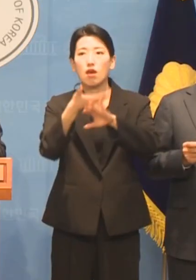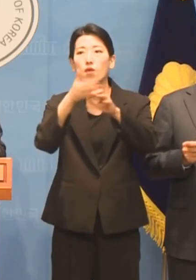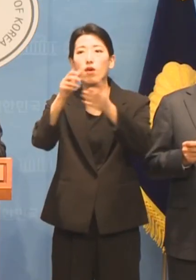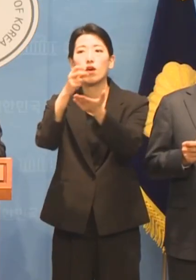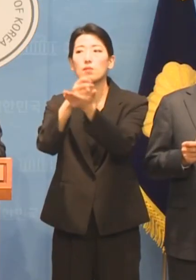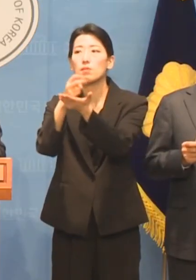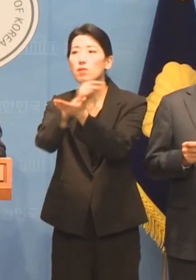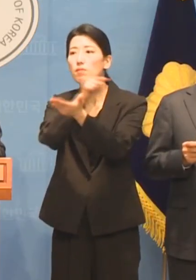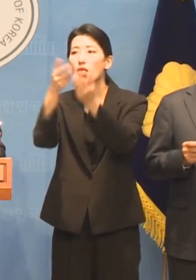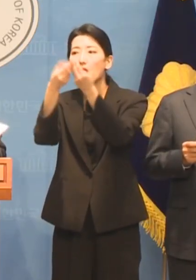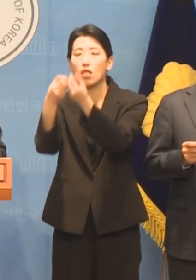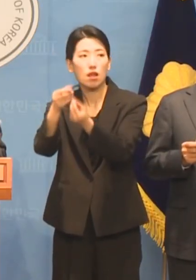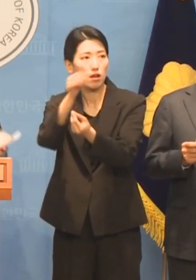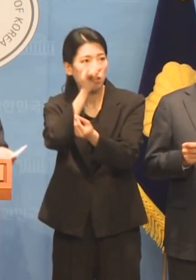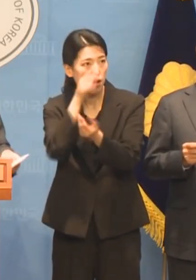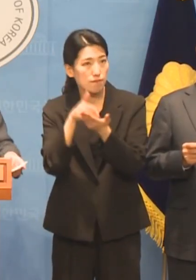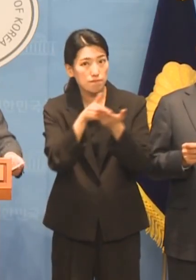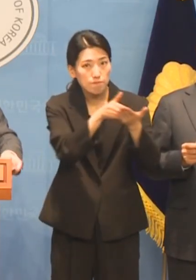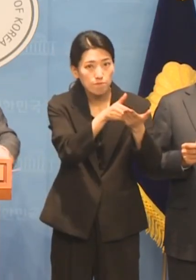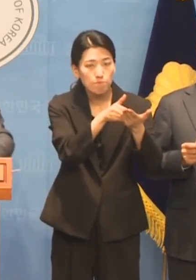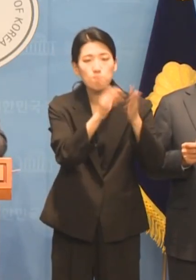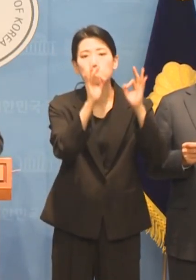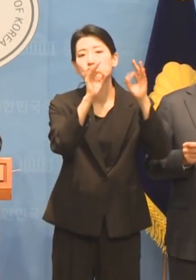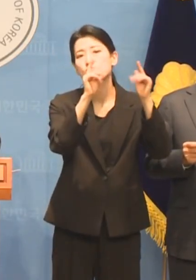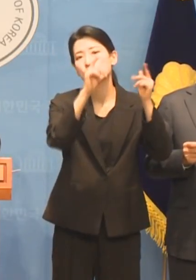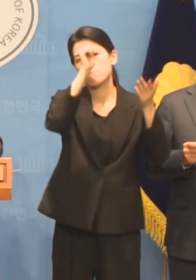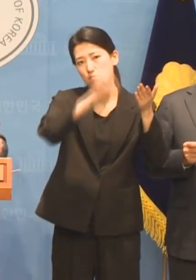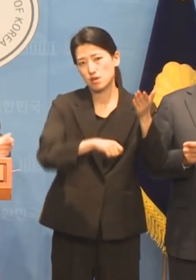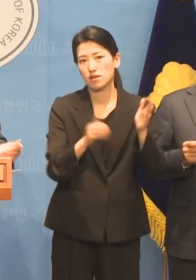이런 이야기를 좀 하고 있습니다. 어제